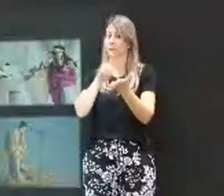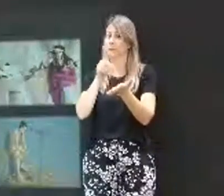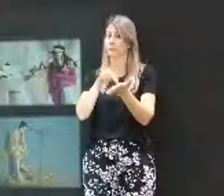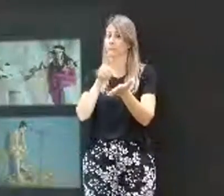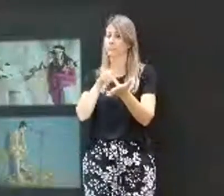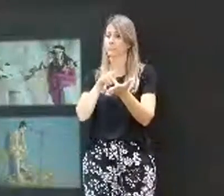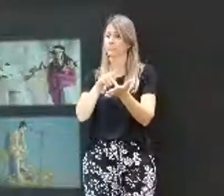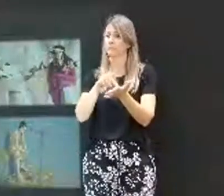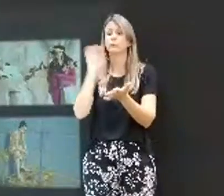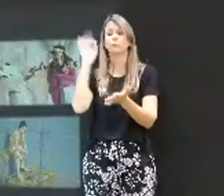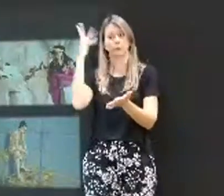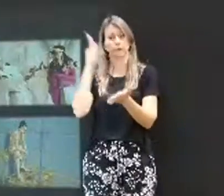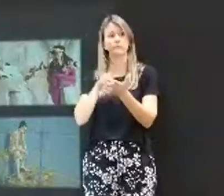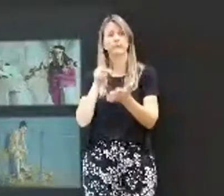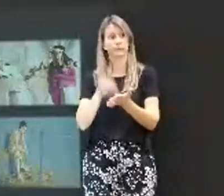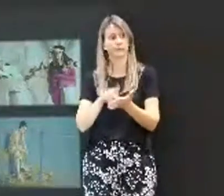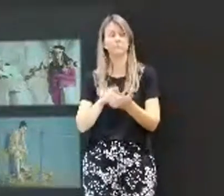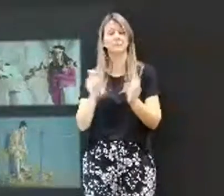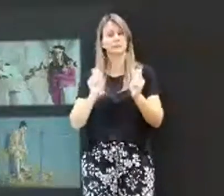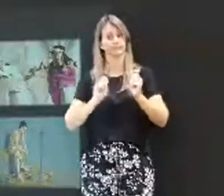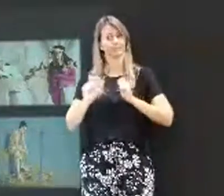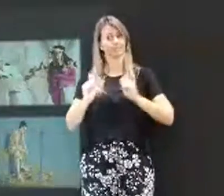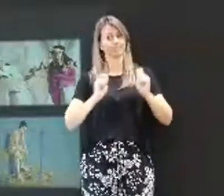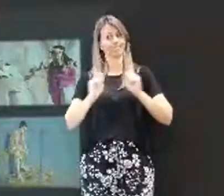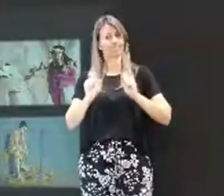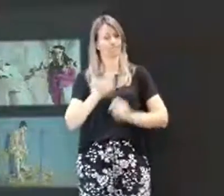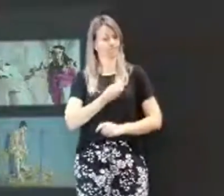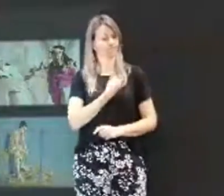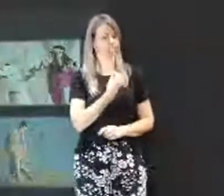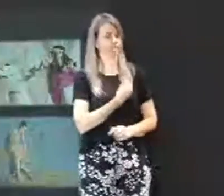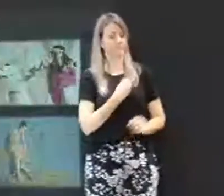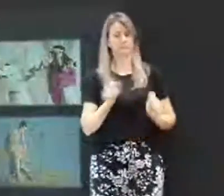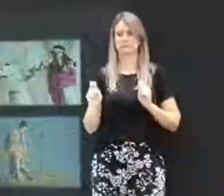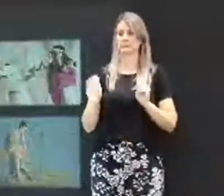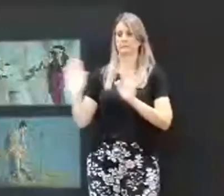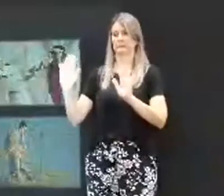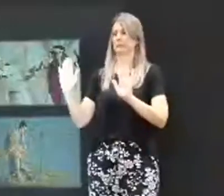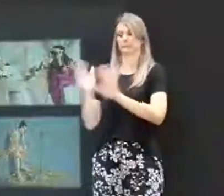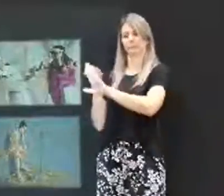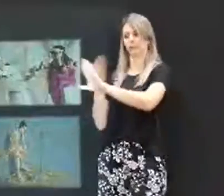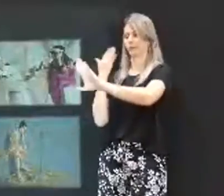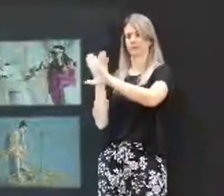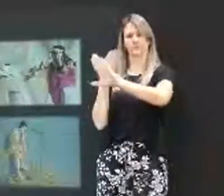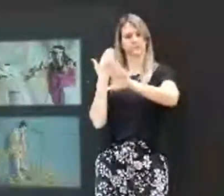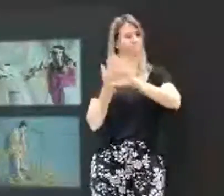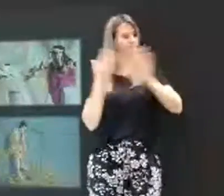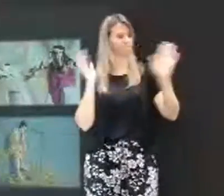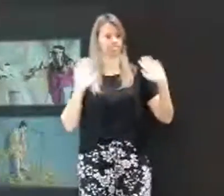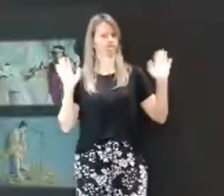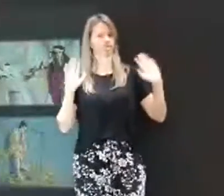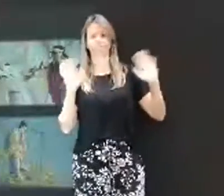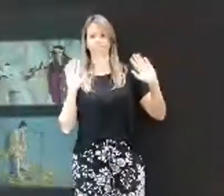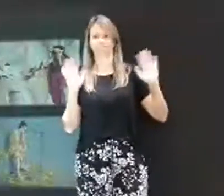atingindo o tempo todo. Isso é verdade, acontece isso. Precisamos controlar a vida. Não, eu não quero me afastar disso, não quero saber